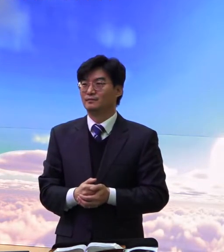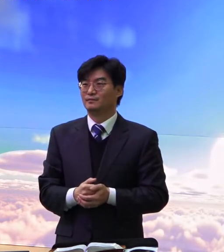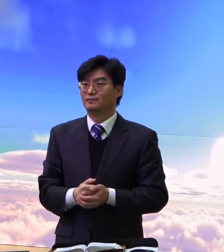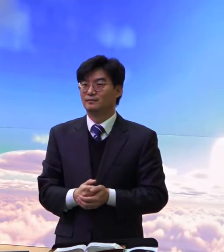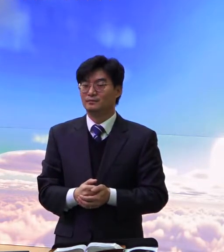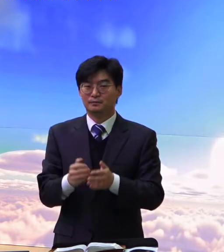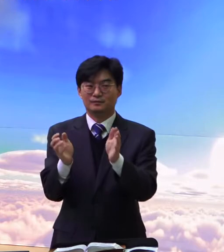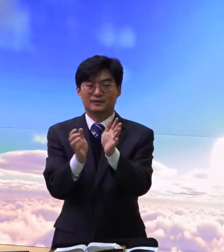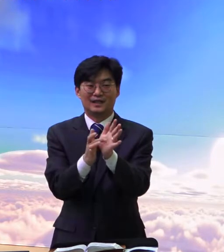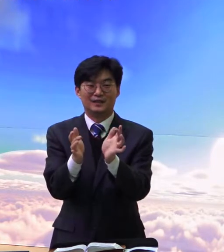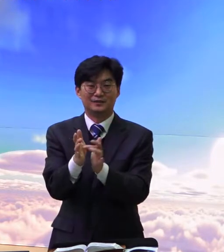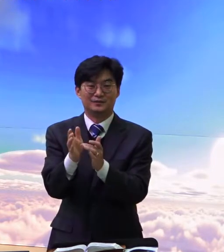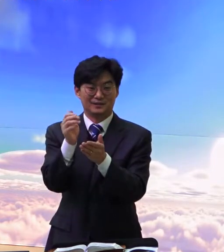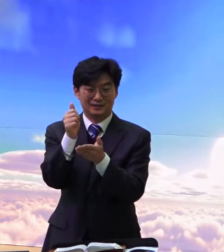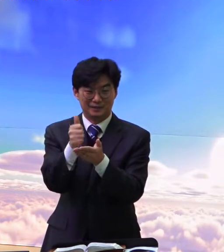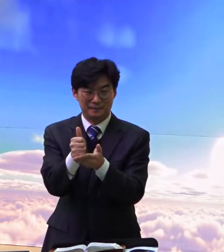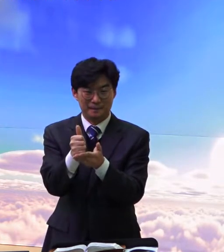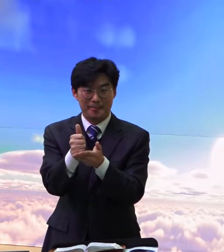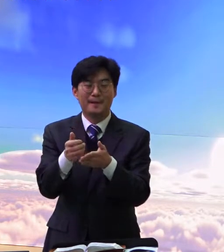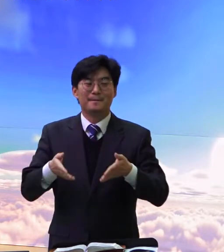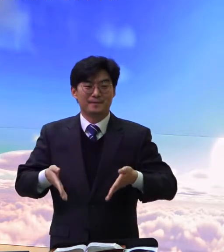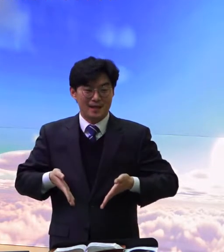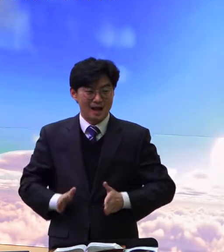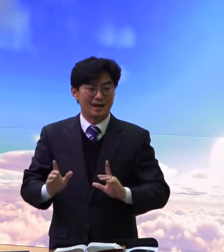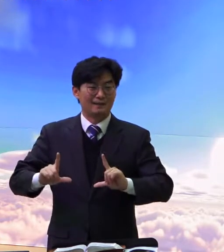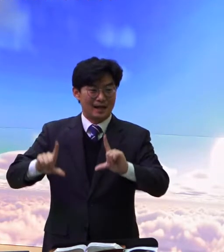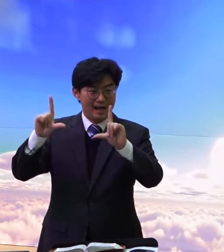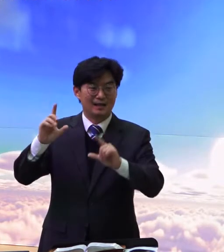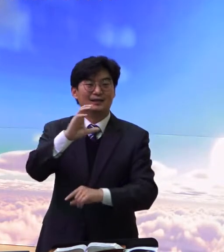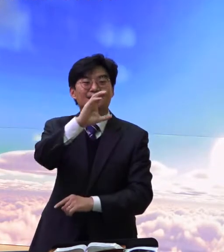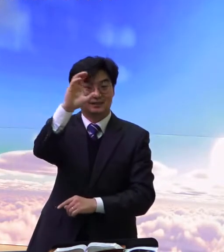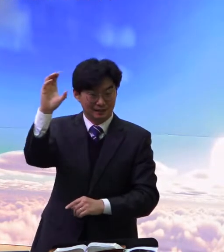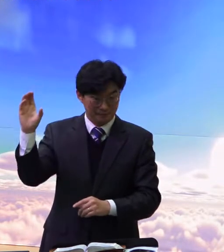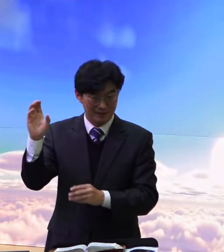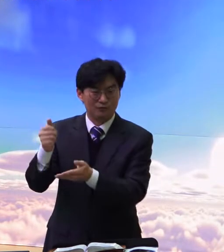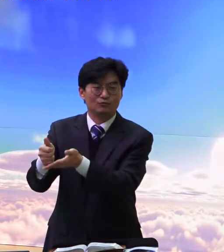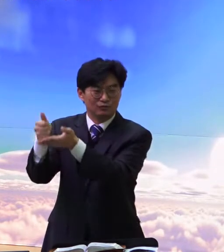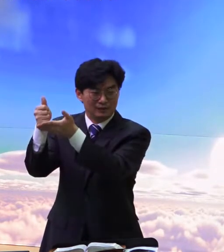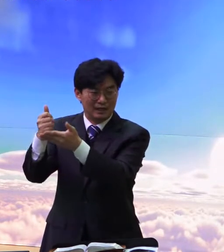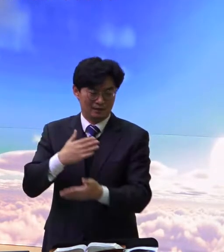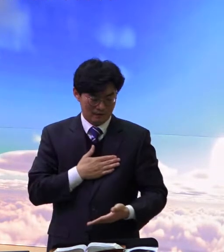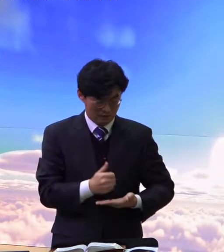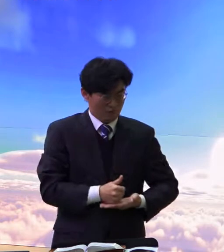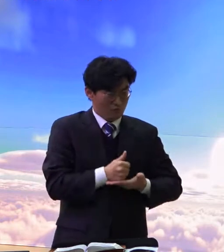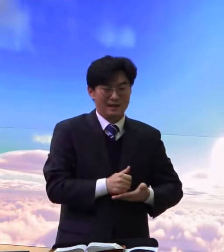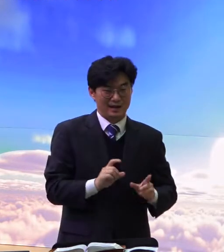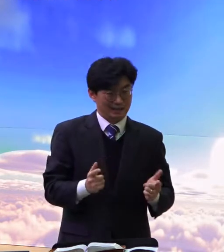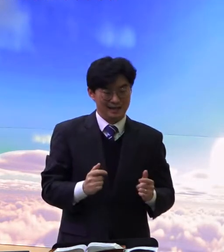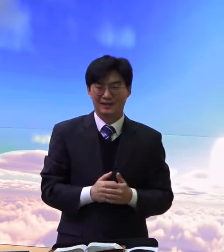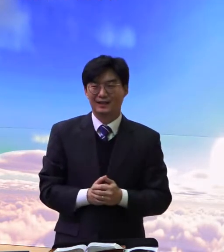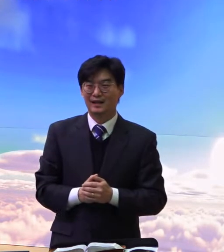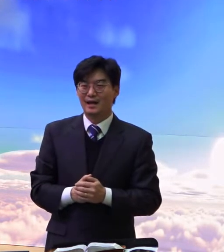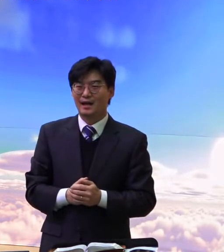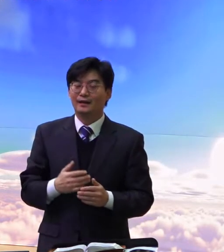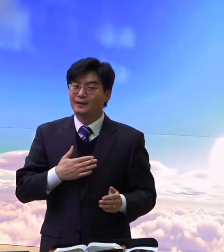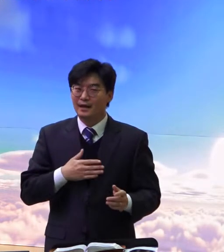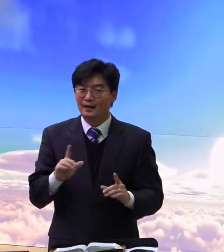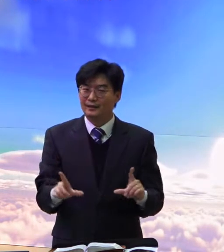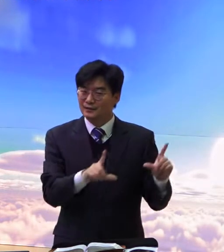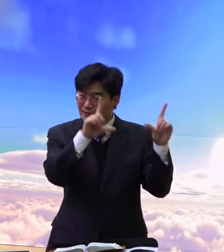누굽니까? 우리가 아니고 예수님입니다. 마찬가지로 우리 인생의 주인도